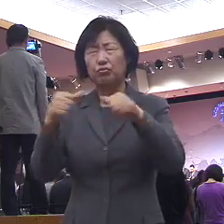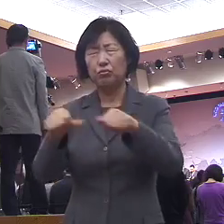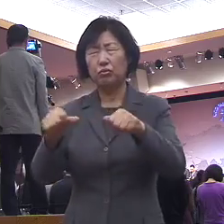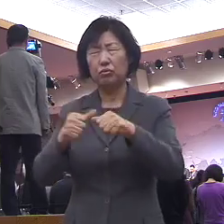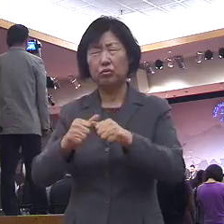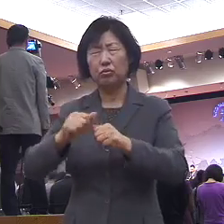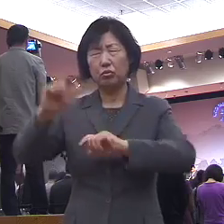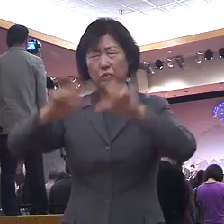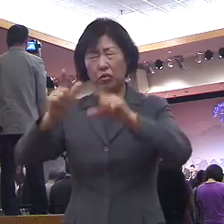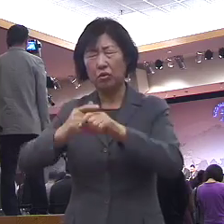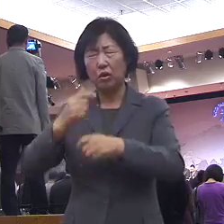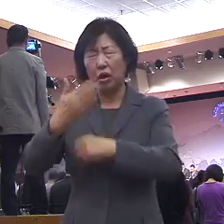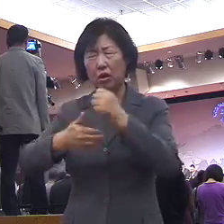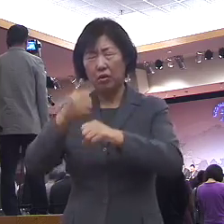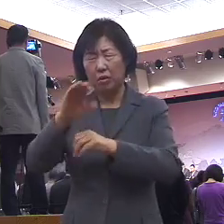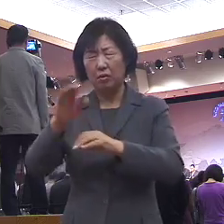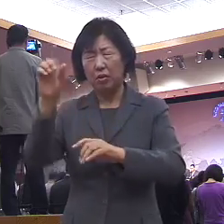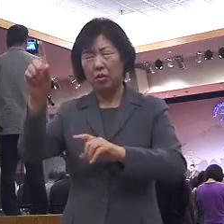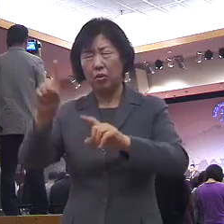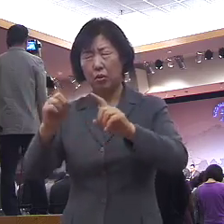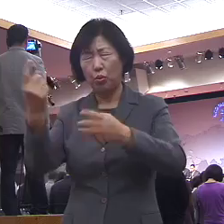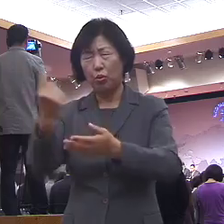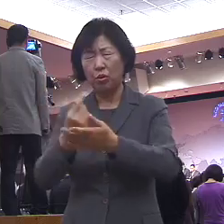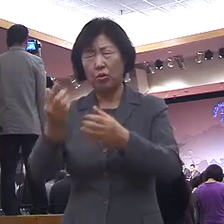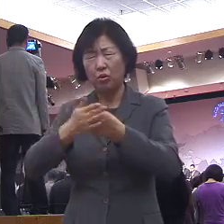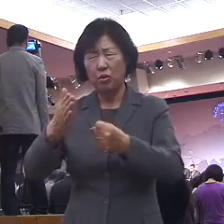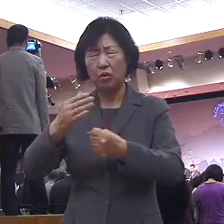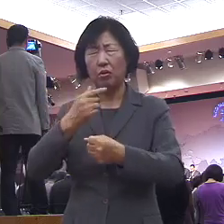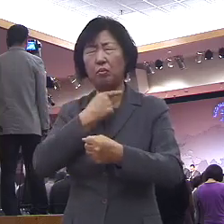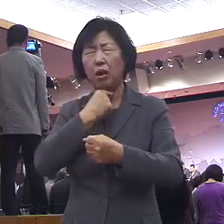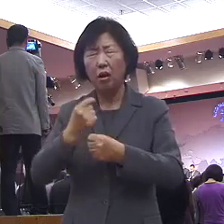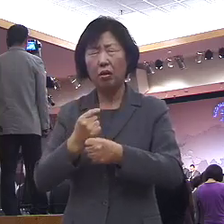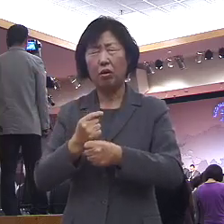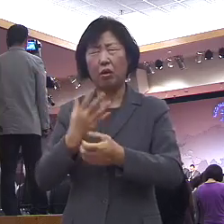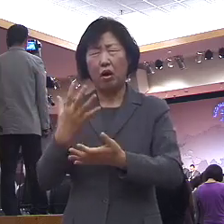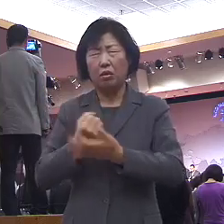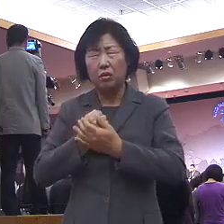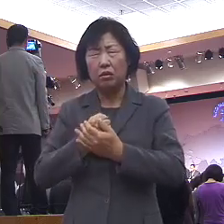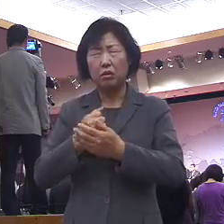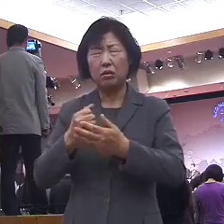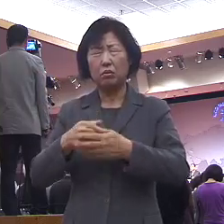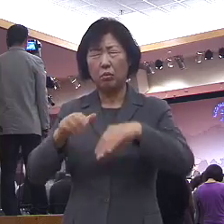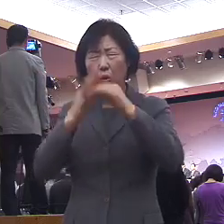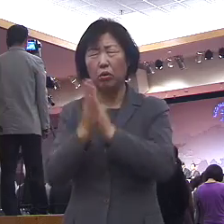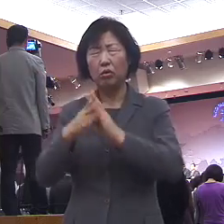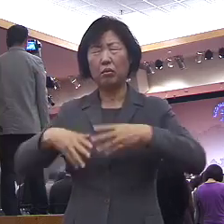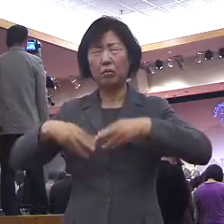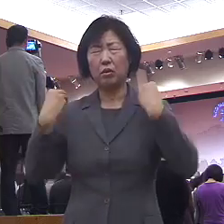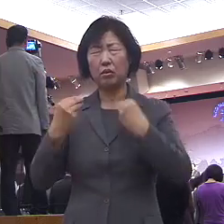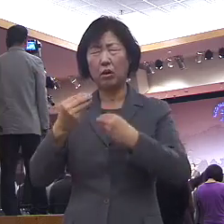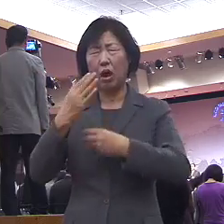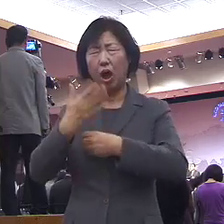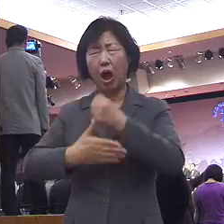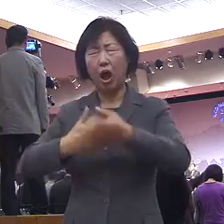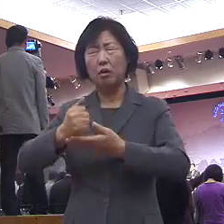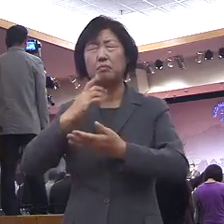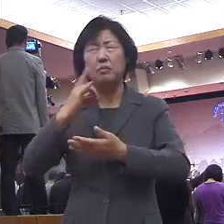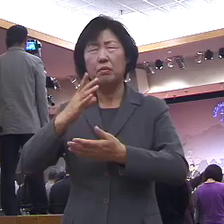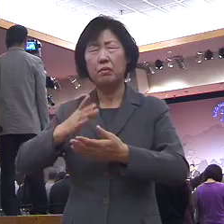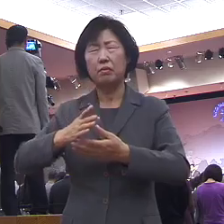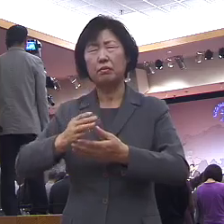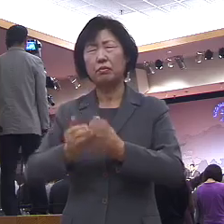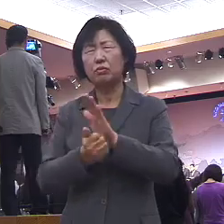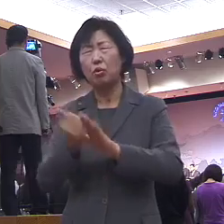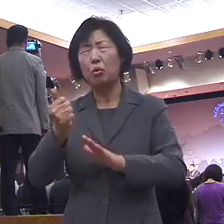하나님께 내어놓습니다. 이제 우리가 바라고 찾고 움켜졌던 화상들이 다 벗겨지고 하나님 한 분 외에는 소망이